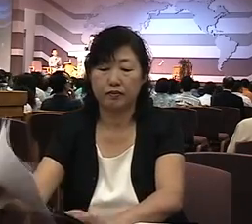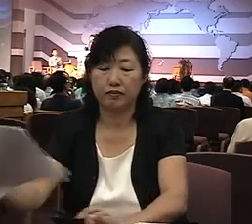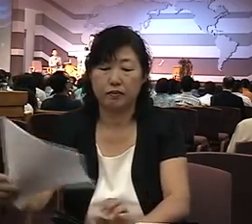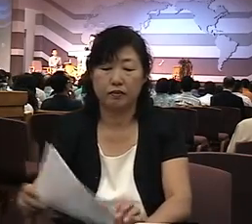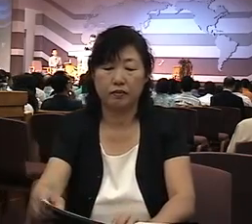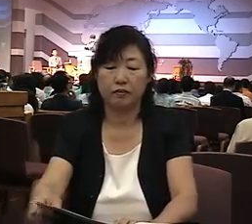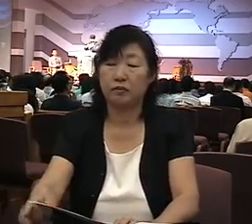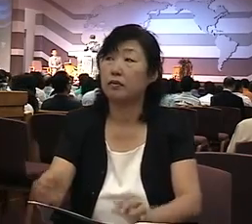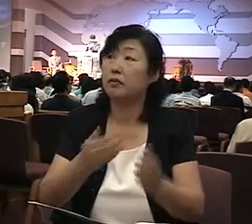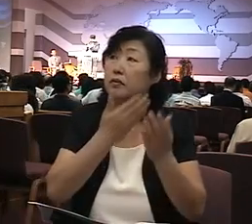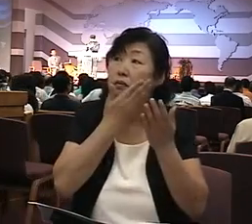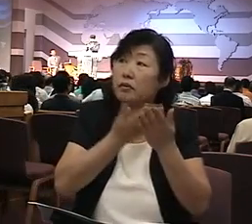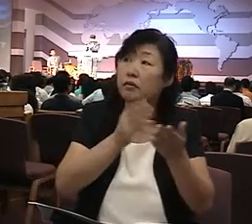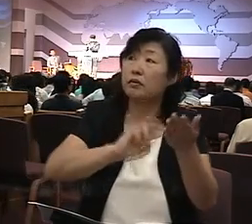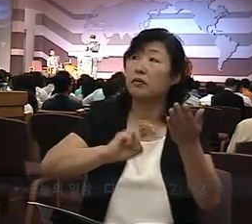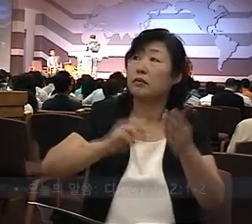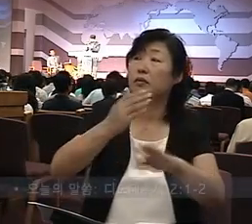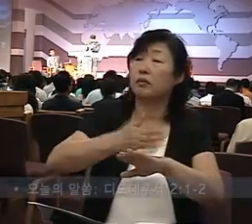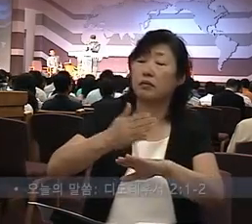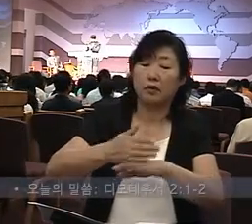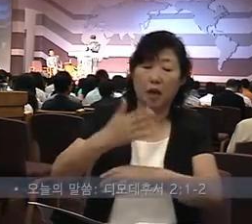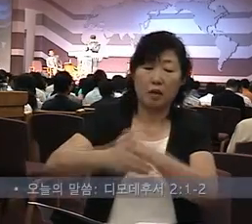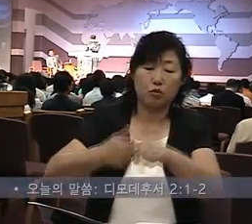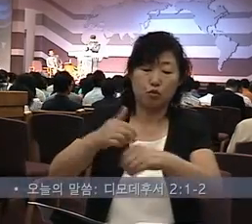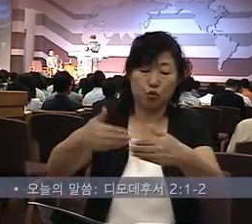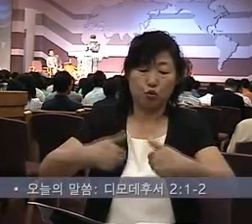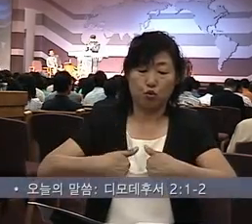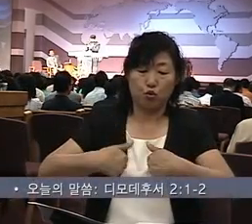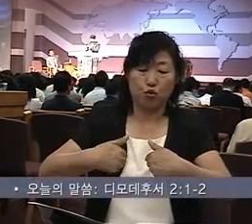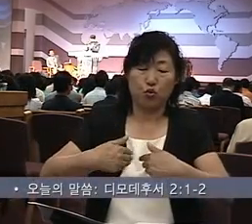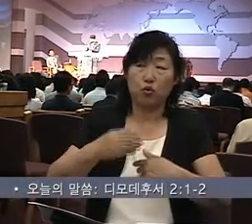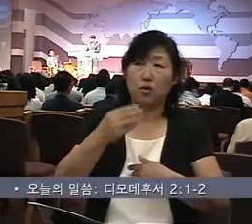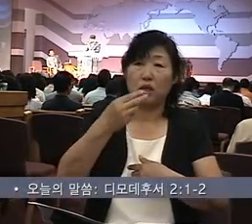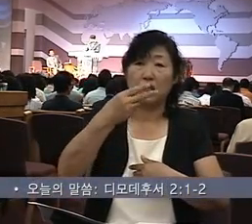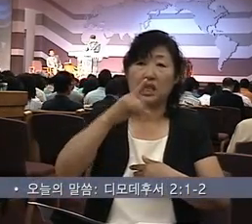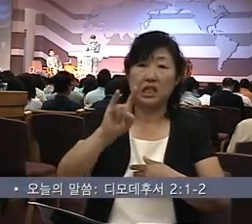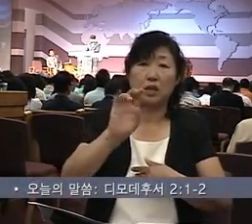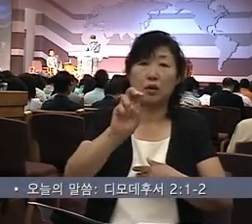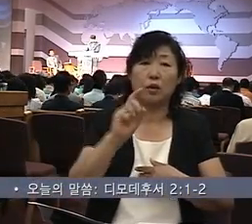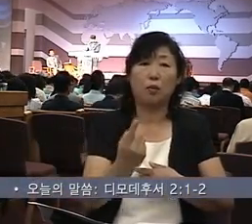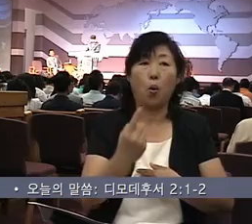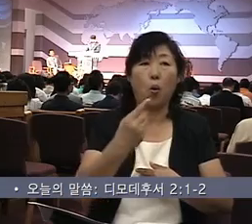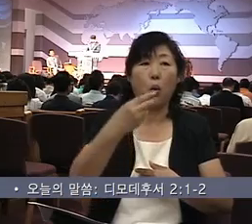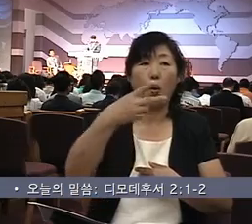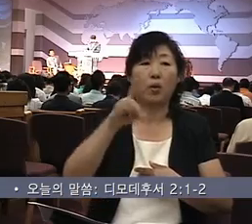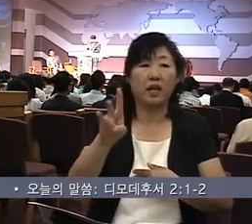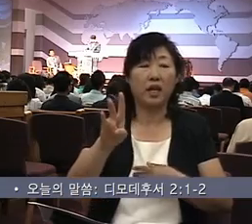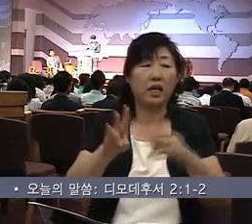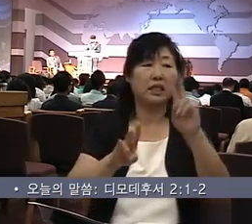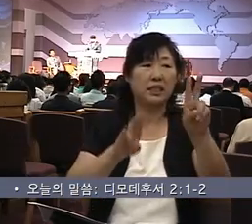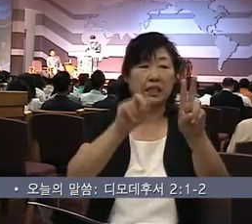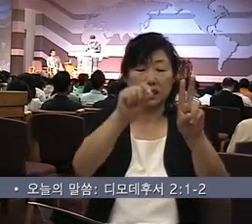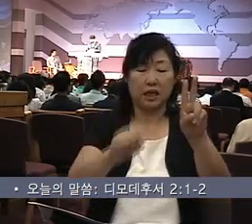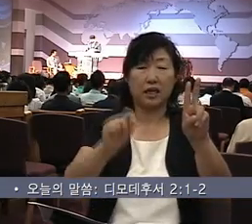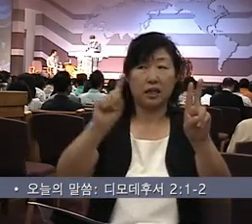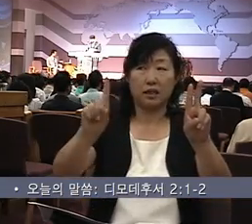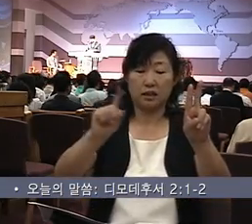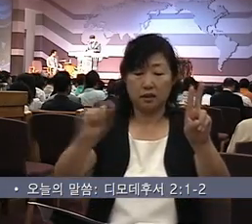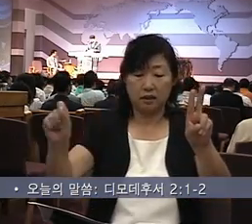주시면 감사합니다. 오늘 하나님께서 우리에게 주시는 말씀은 디모데후서 2장 1절에서 2절 말씀입니다. 제가 가진